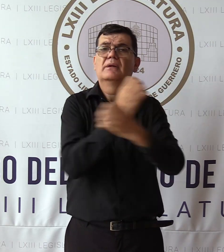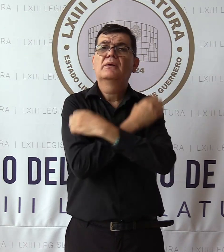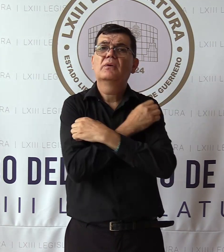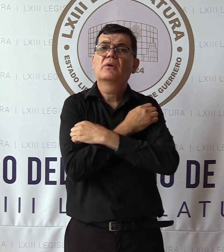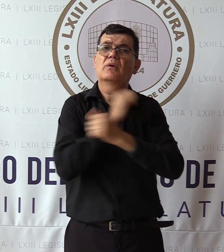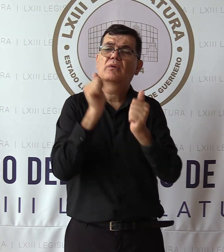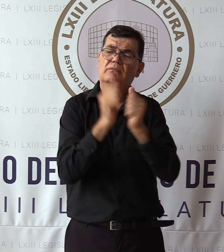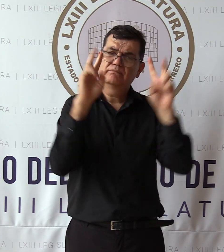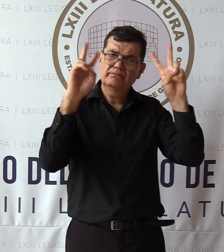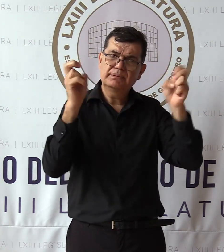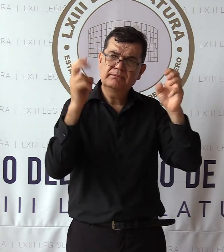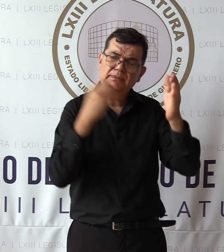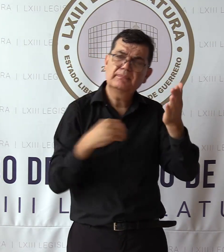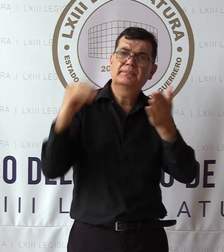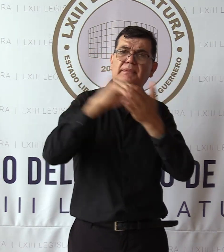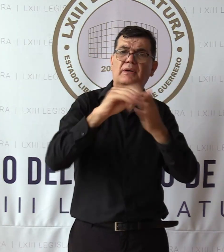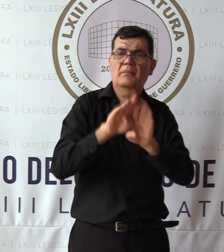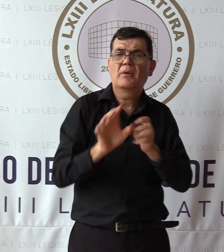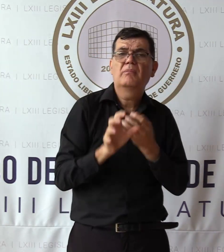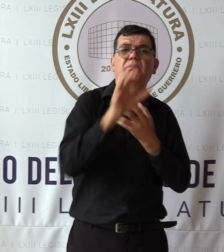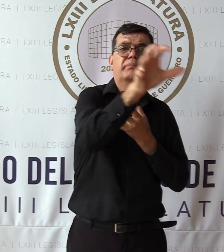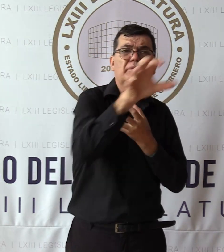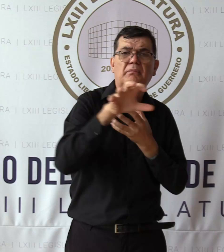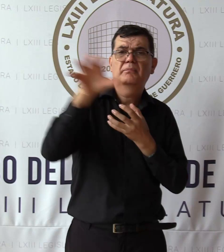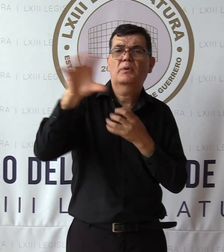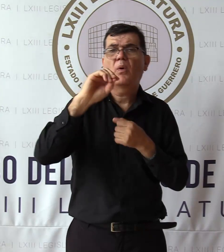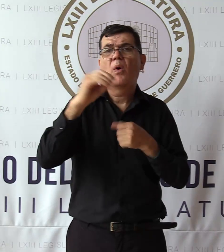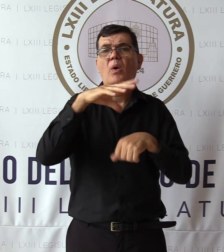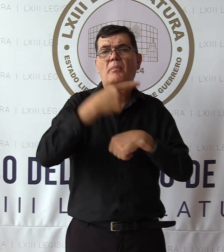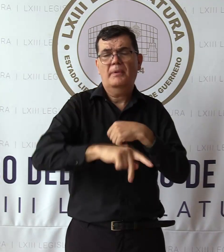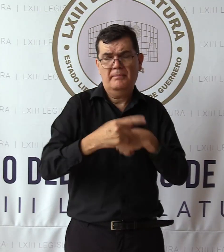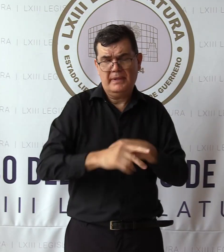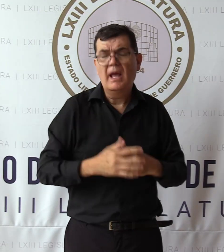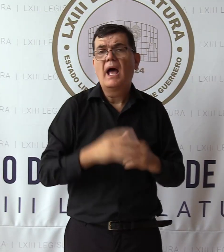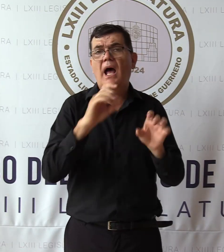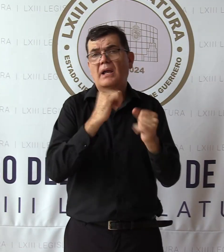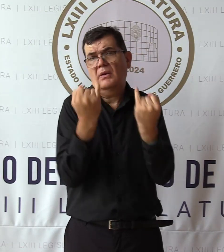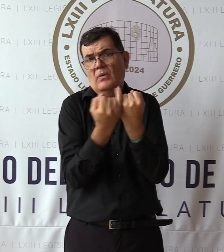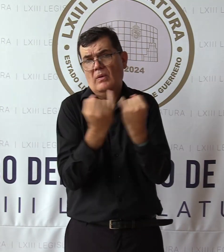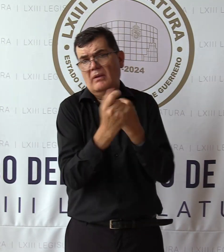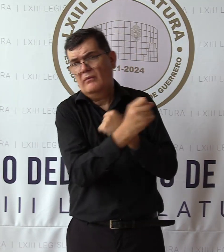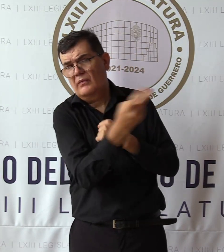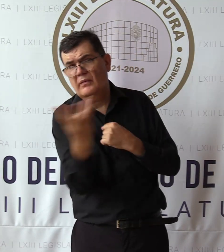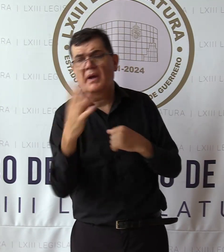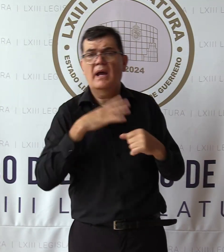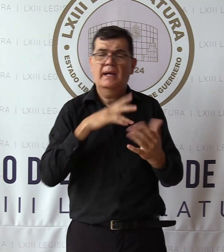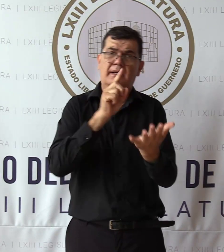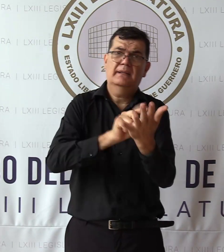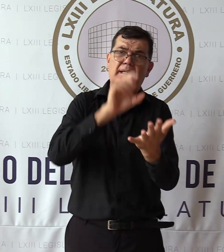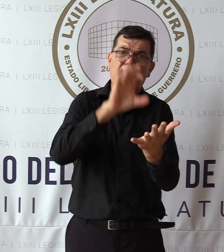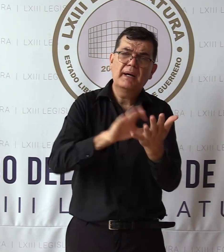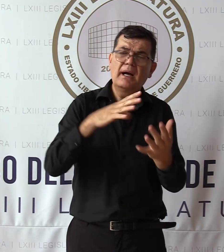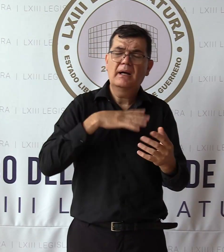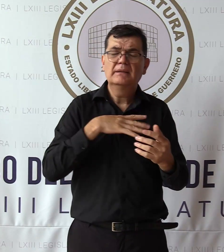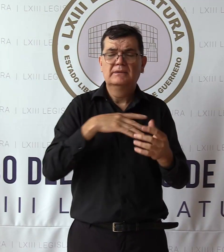énfasis en quienes estén marginados o en riesgo de estarlo, así como aquellas que tengan discapacidades físicas,